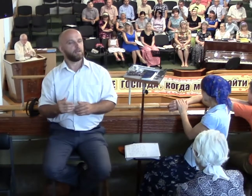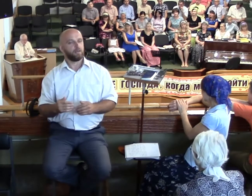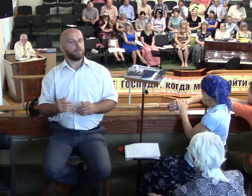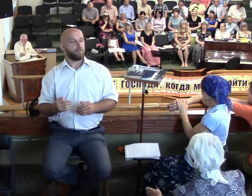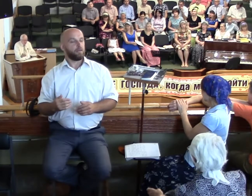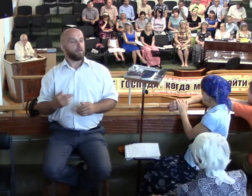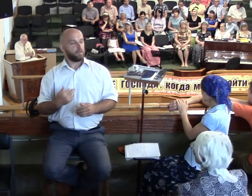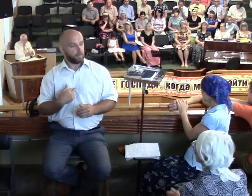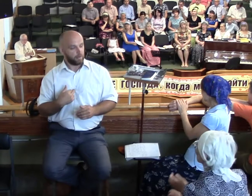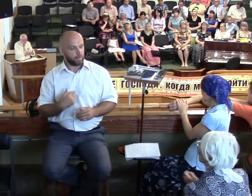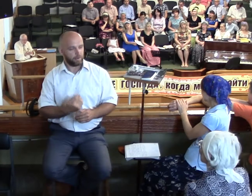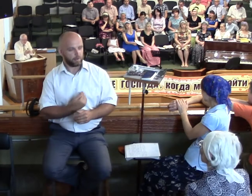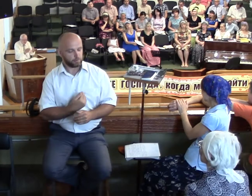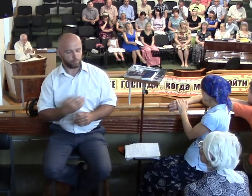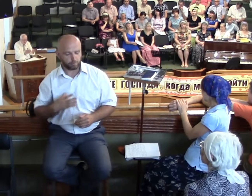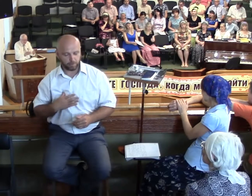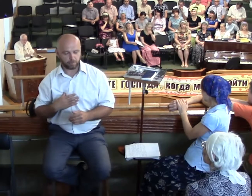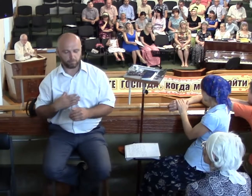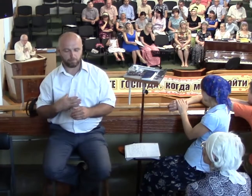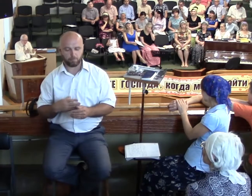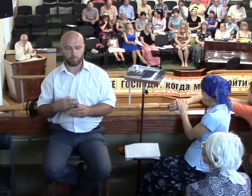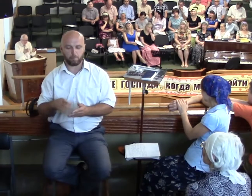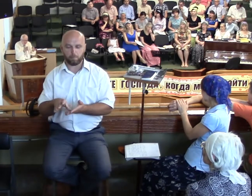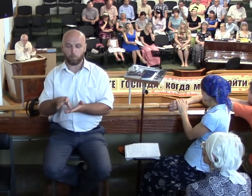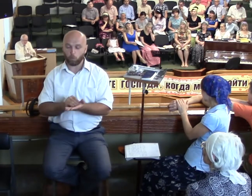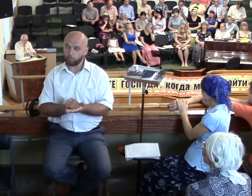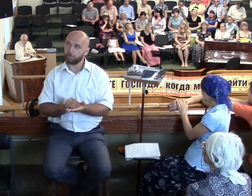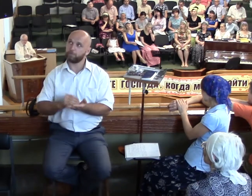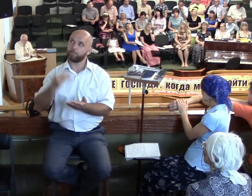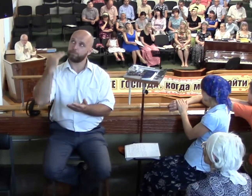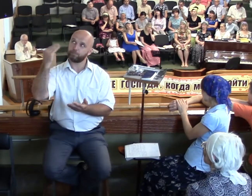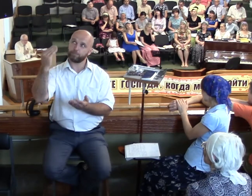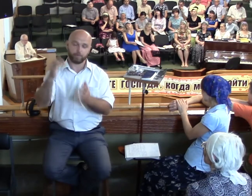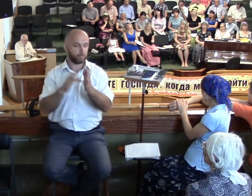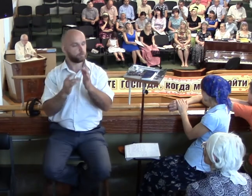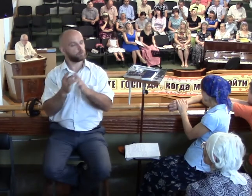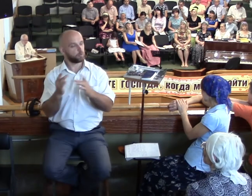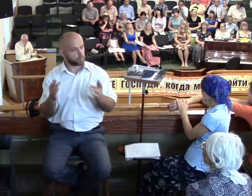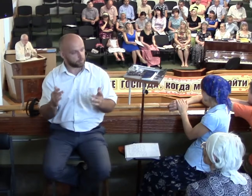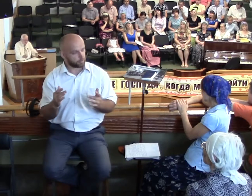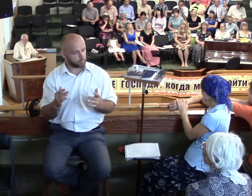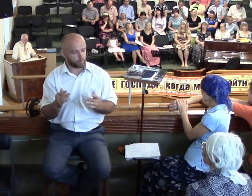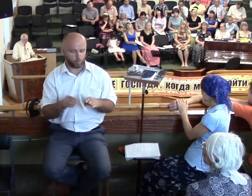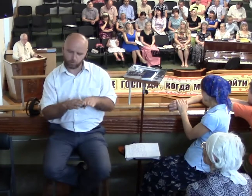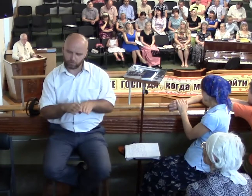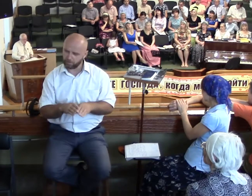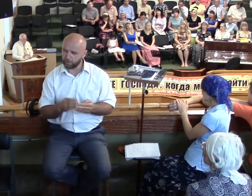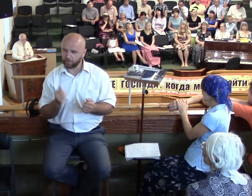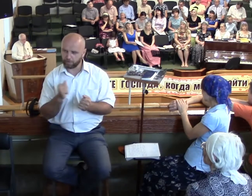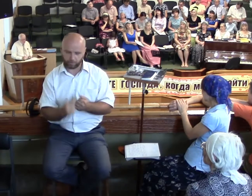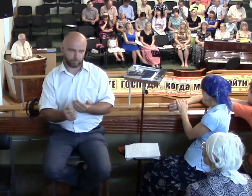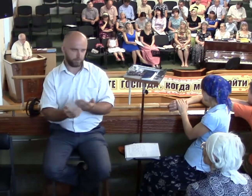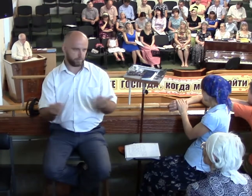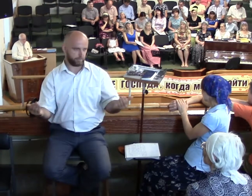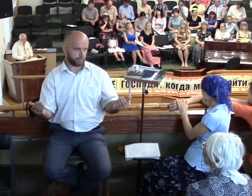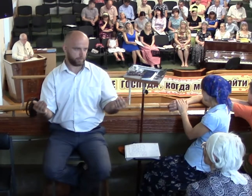раз подготовить нас к мысли «Я спасен, я очищен и я очищаюсь». Пусть